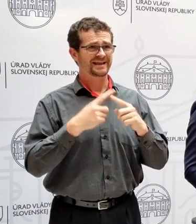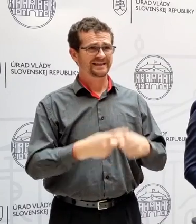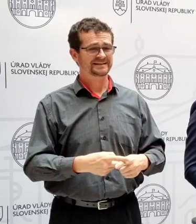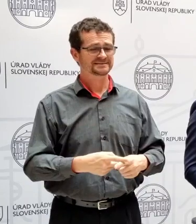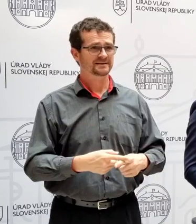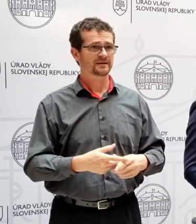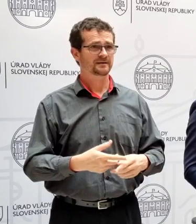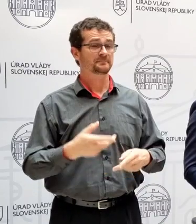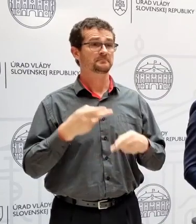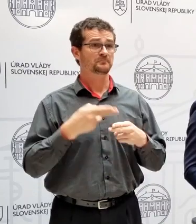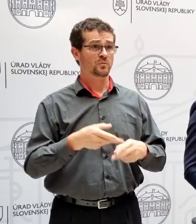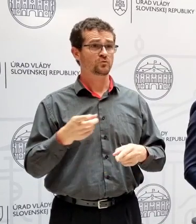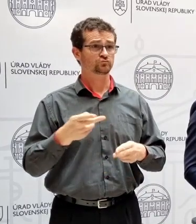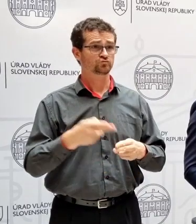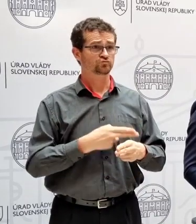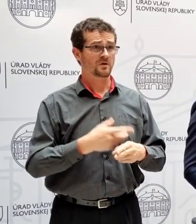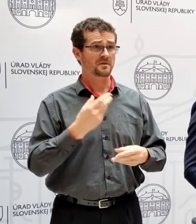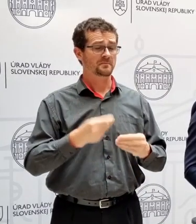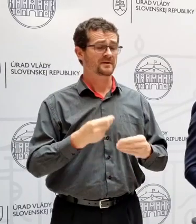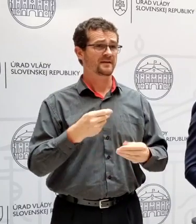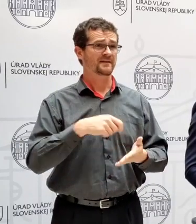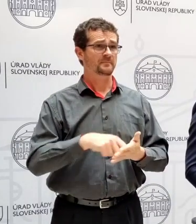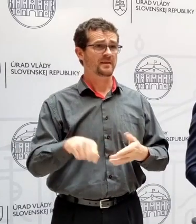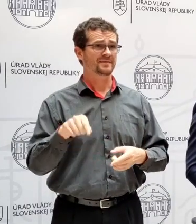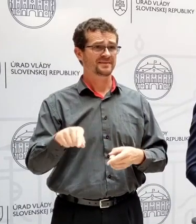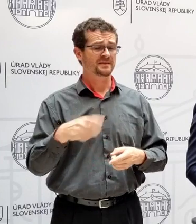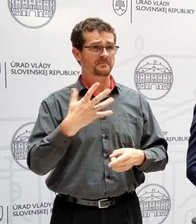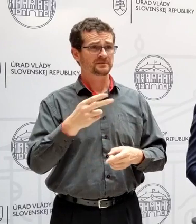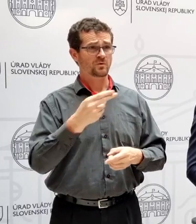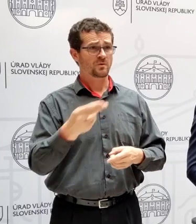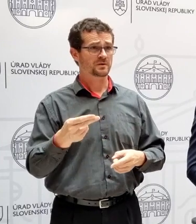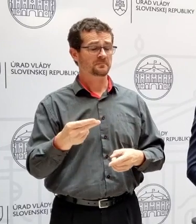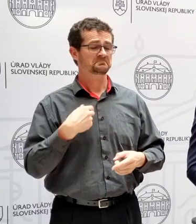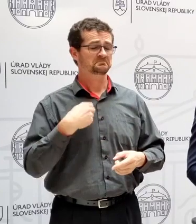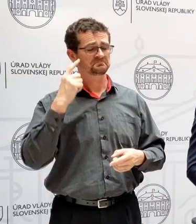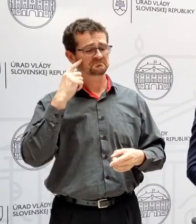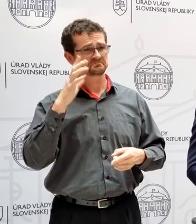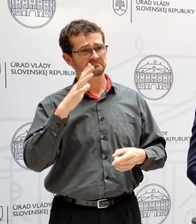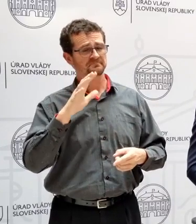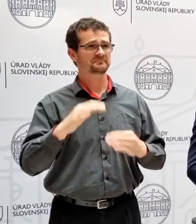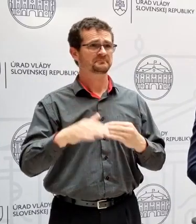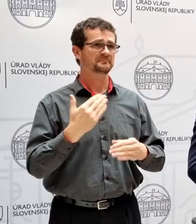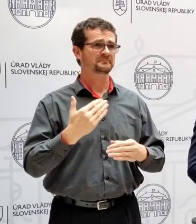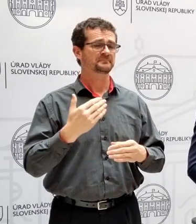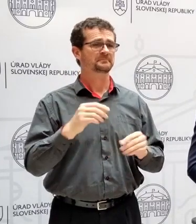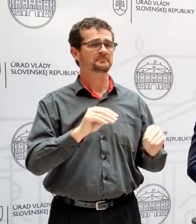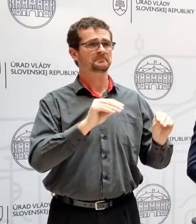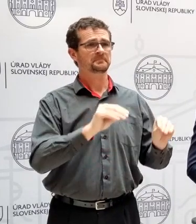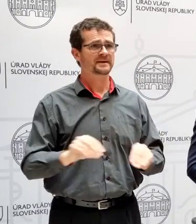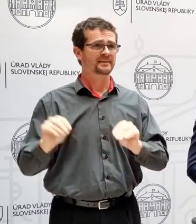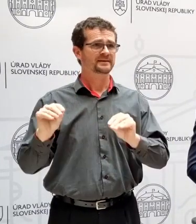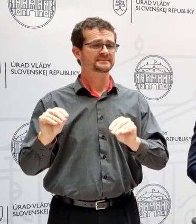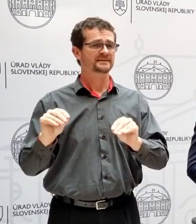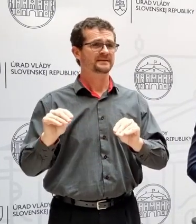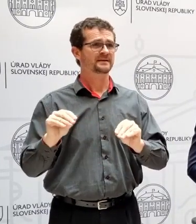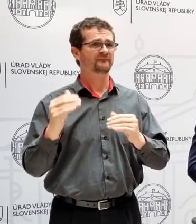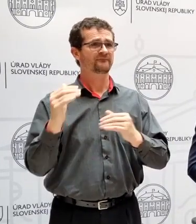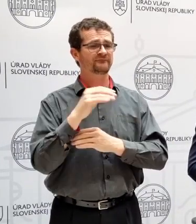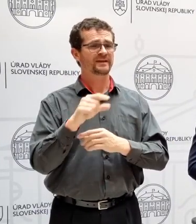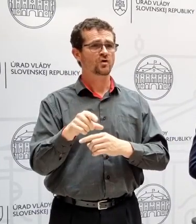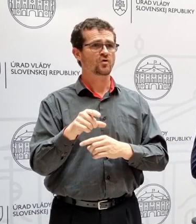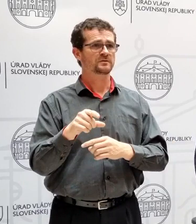kríze, pomôže im nejako štát napríklad s vyplácením týchto 500 eur? Predpokladám, že pri tzv. Prenesenom